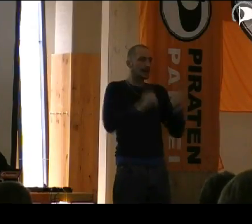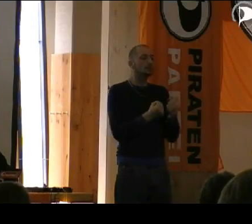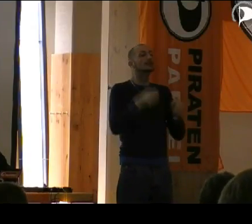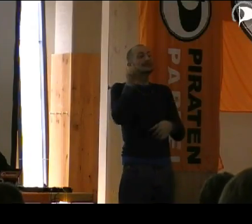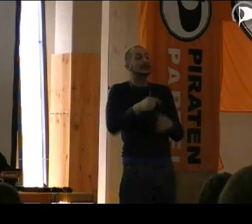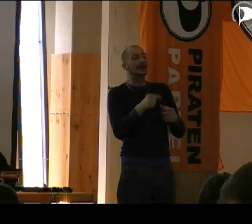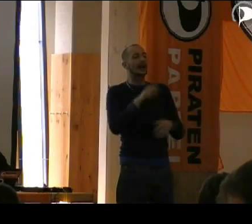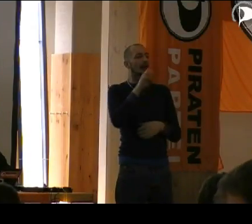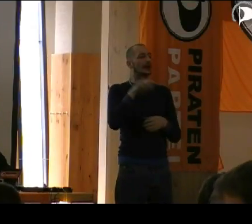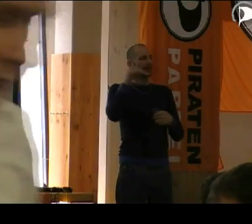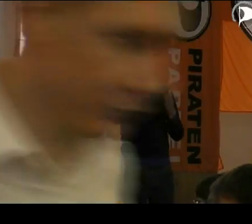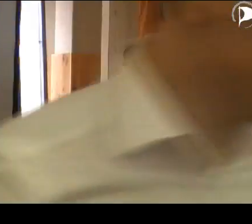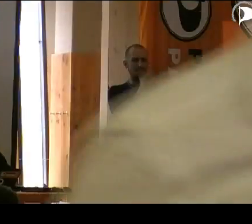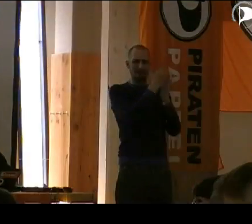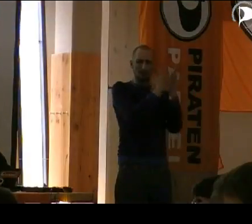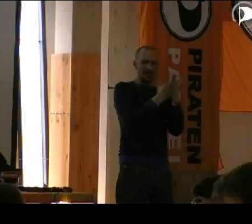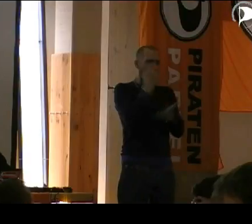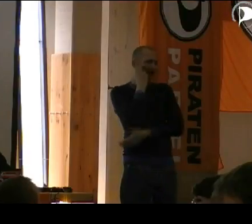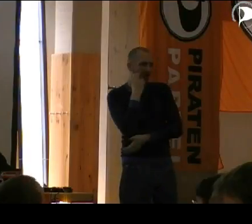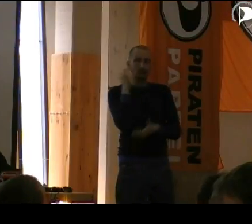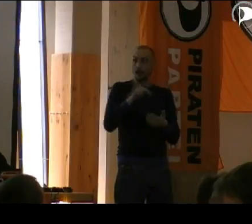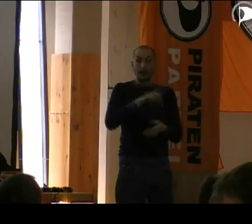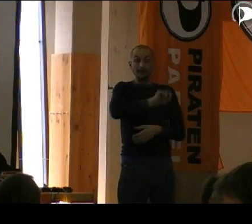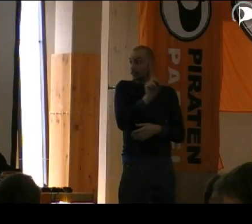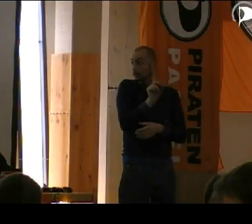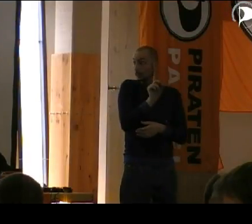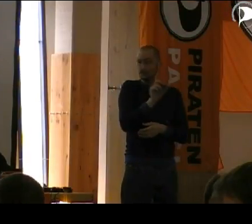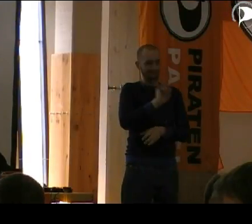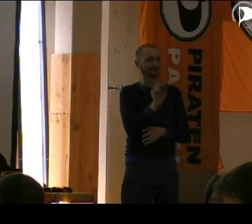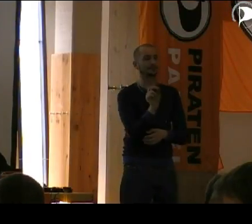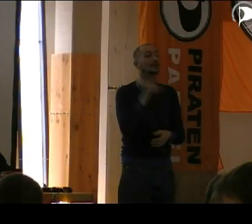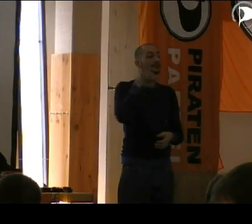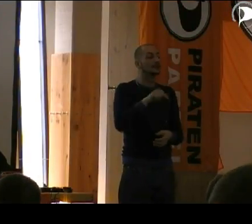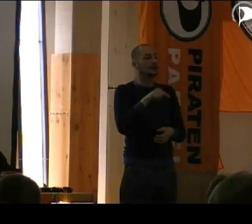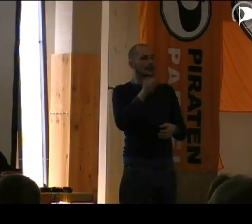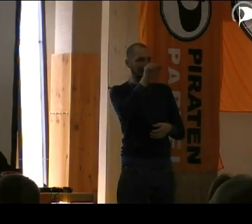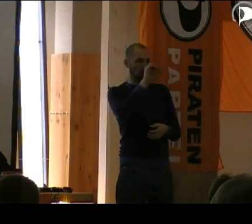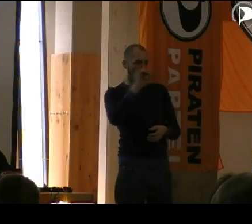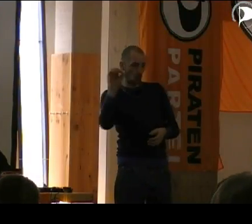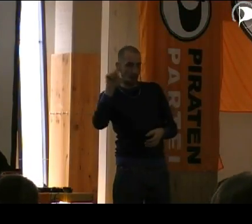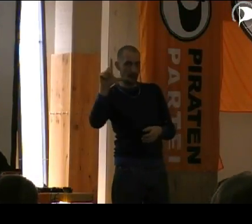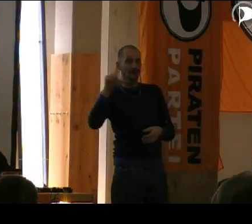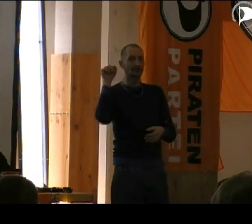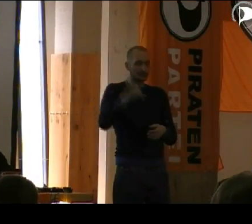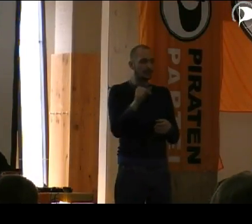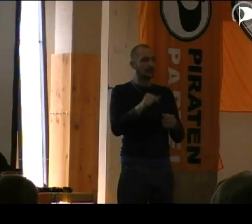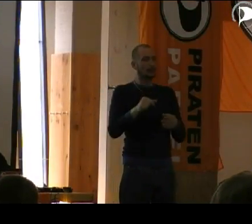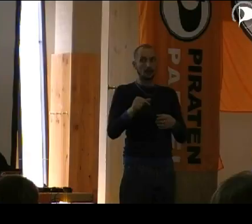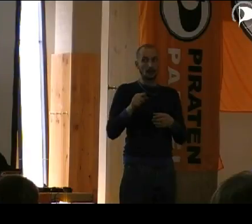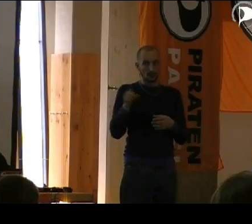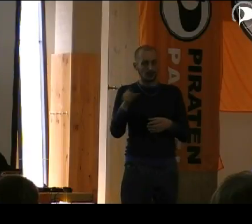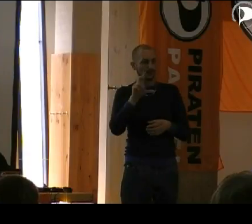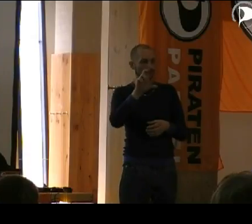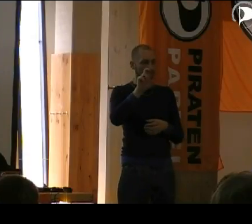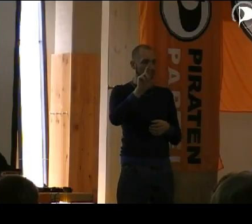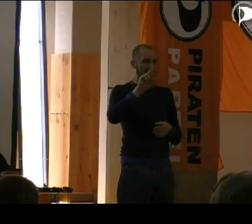präsentiert werden einfach vorbei so dass sein eigenes gewicht verarbeitung zu verwirklichen damals anfangs